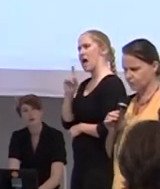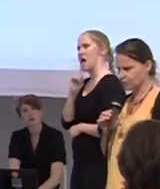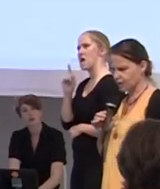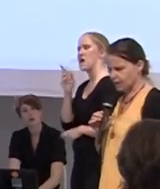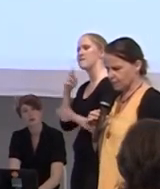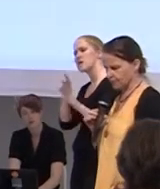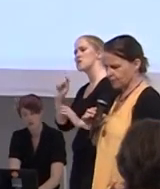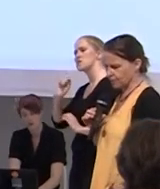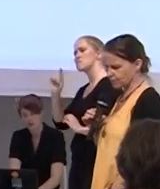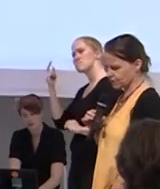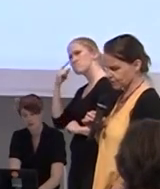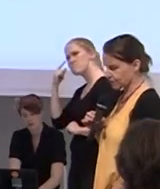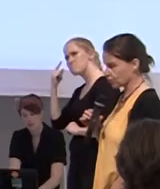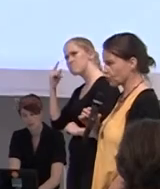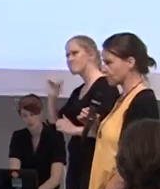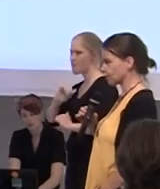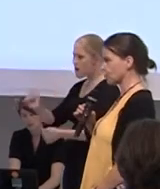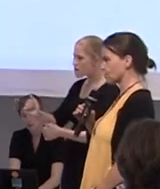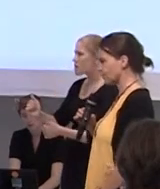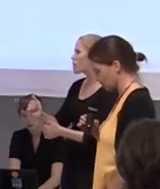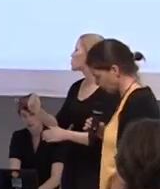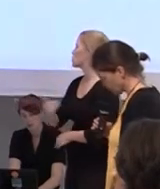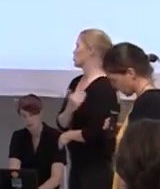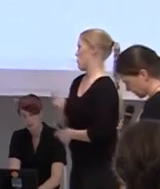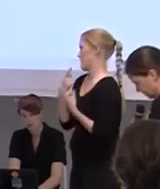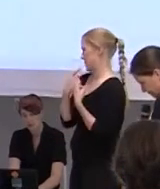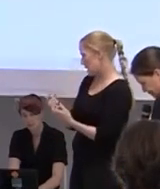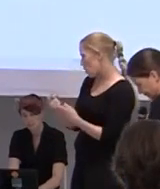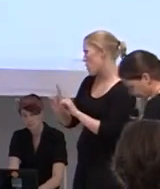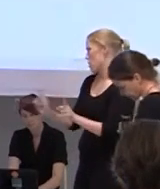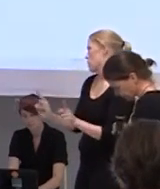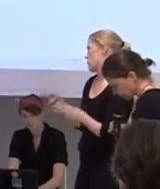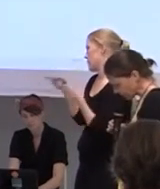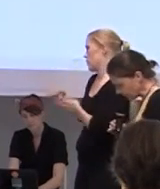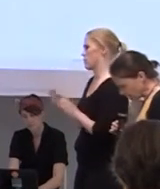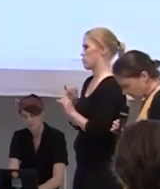většinou padala pozice školní psycholog nebo výchovní poradce.